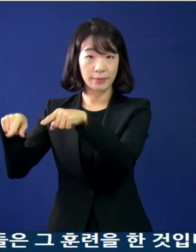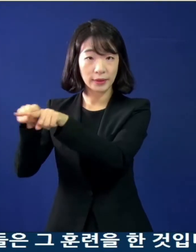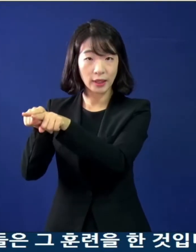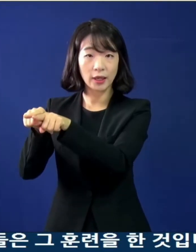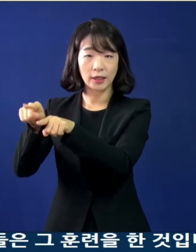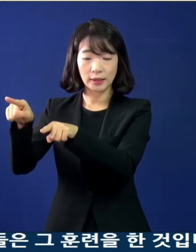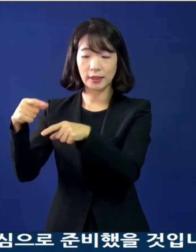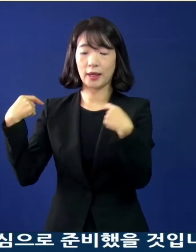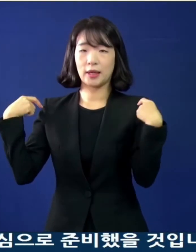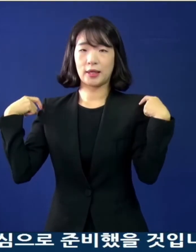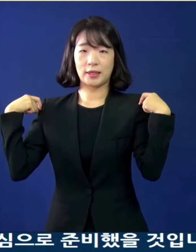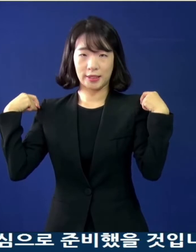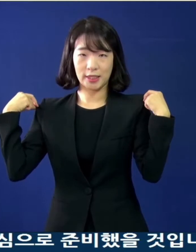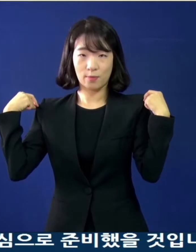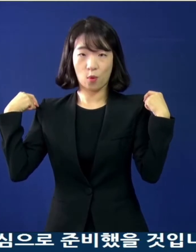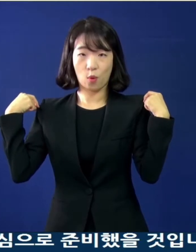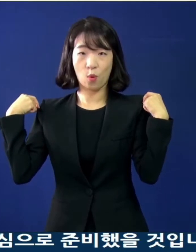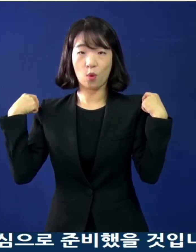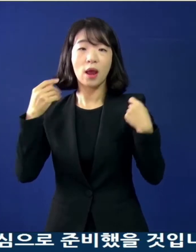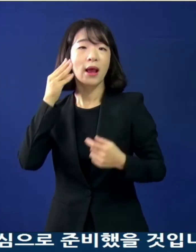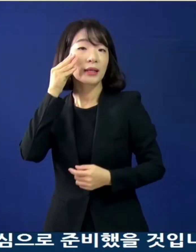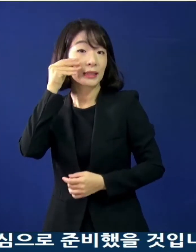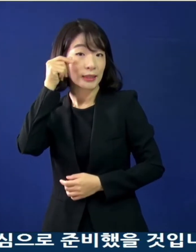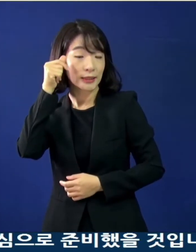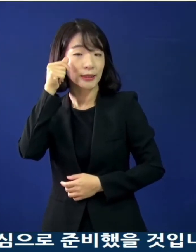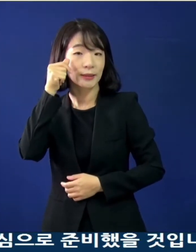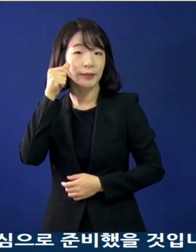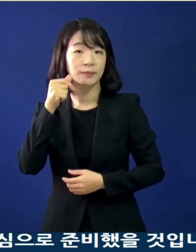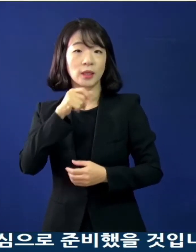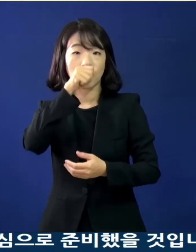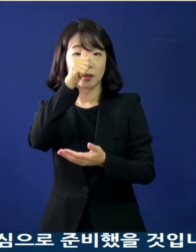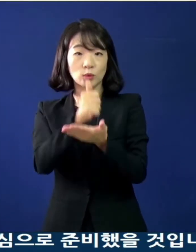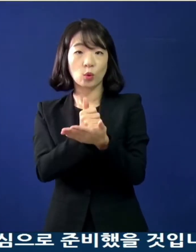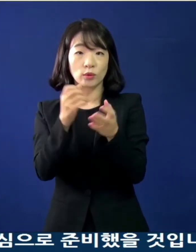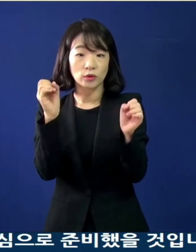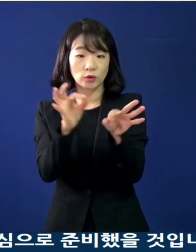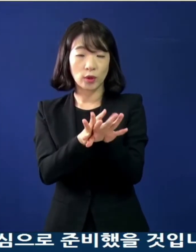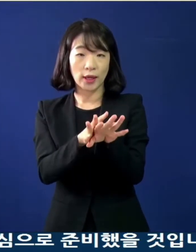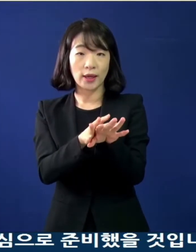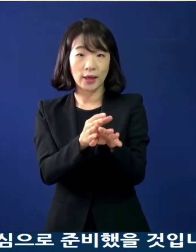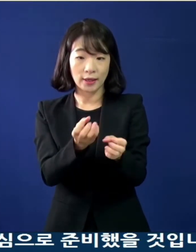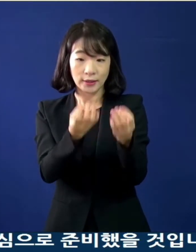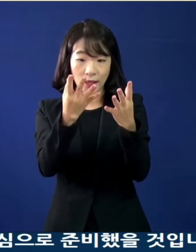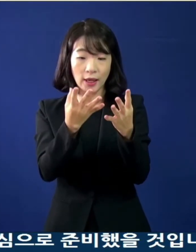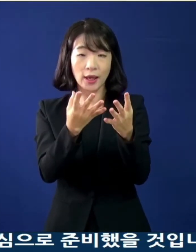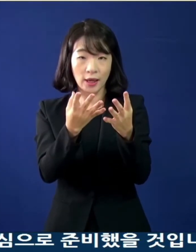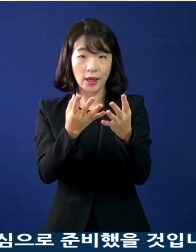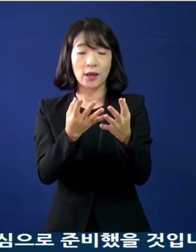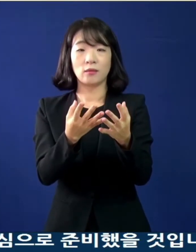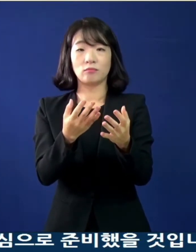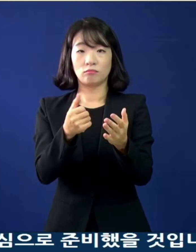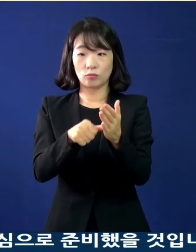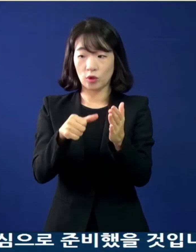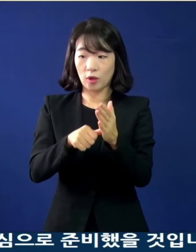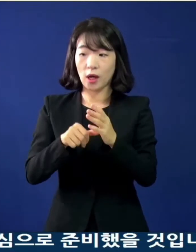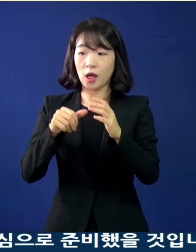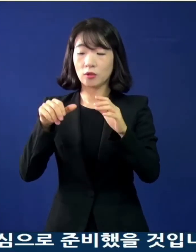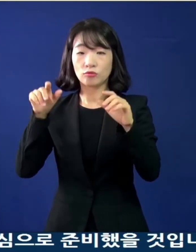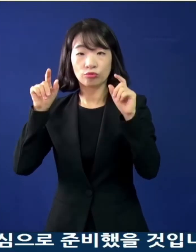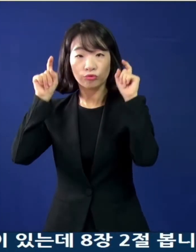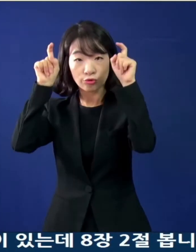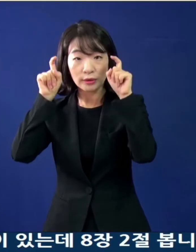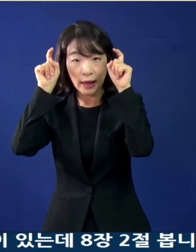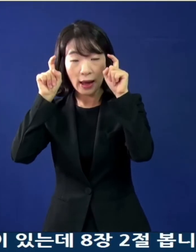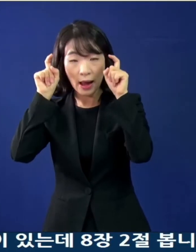그의 의복과 관유와 속죄제 수송아지와 수양 2마리와 무교병 한 광쥐를 가지고